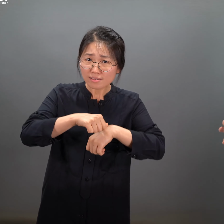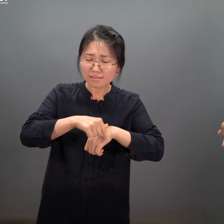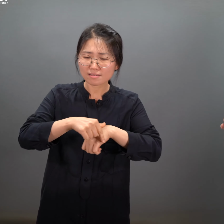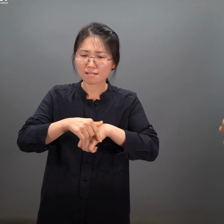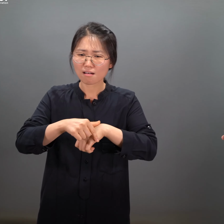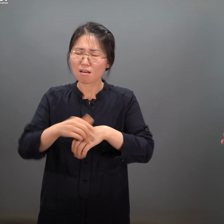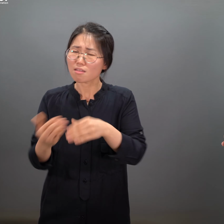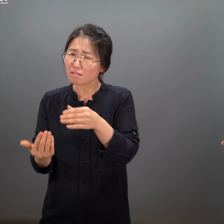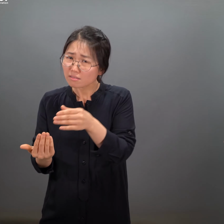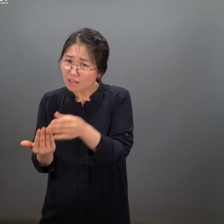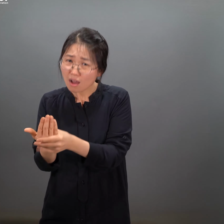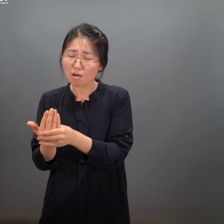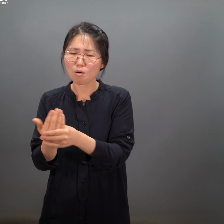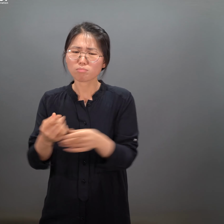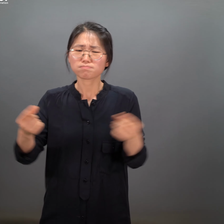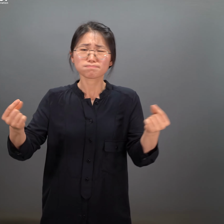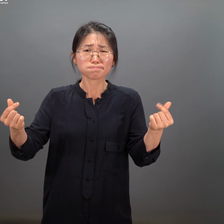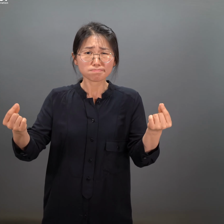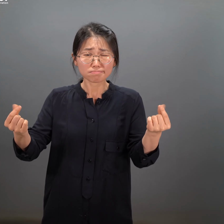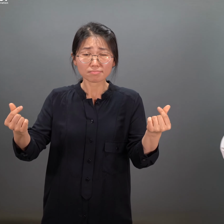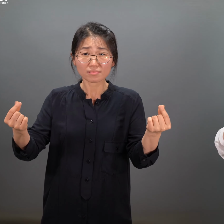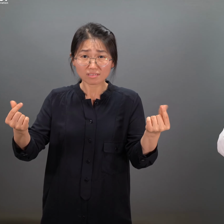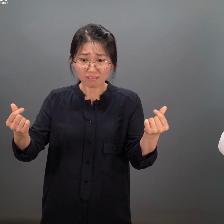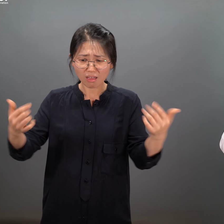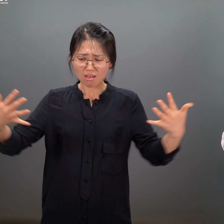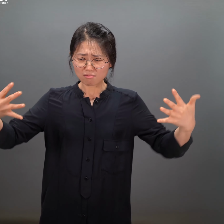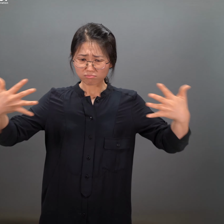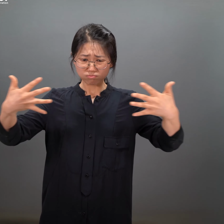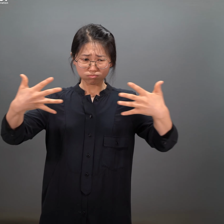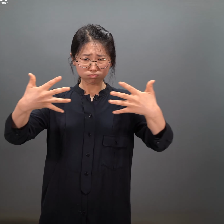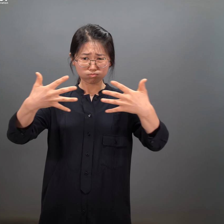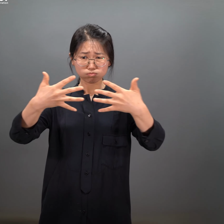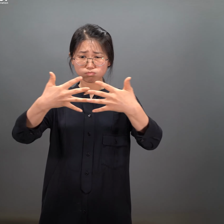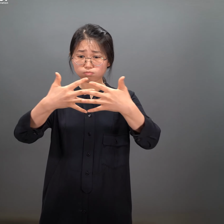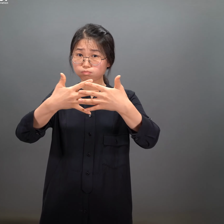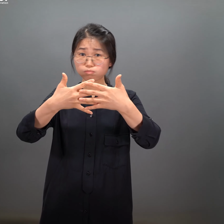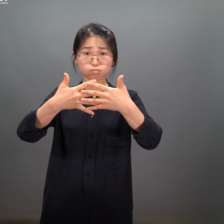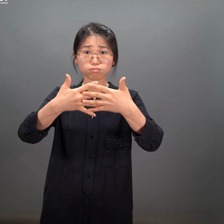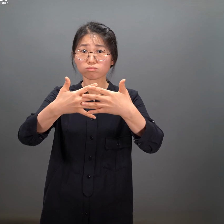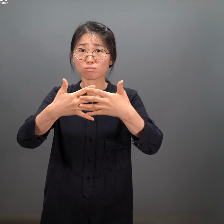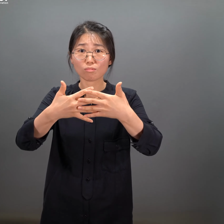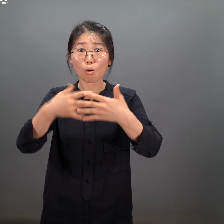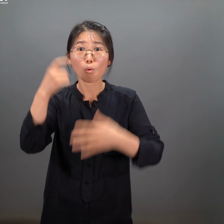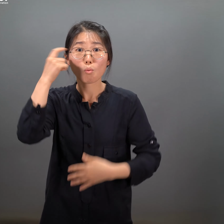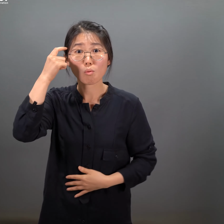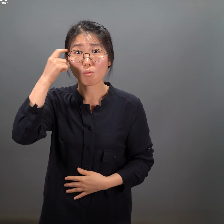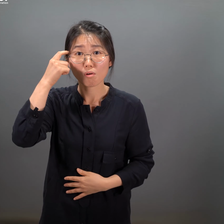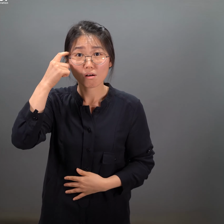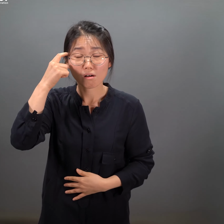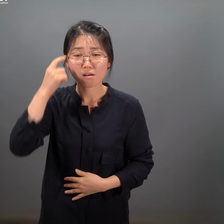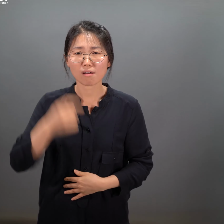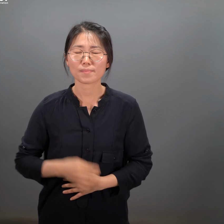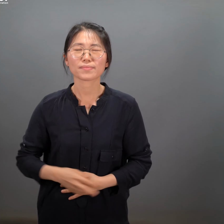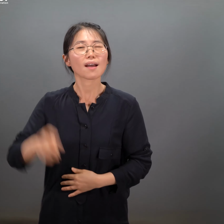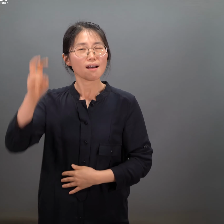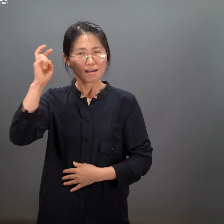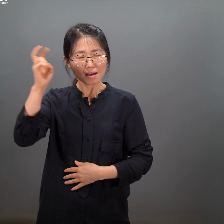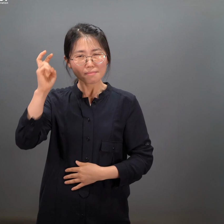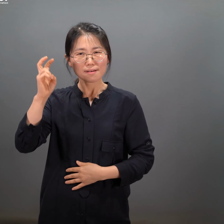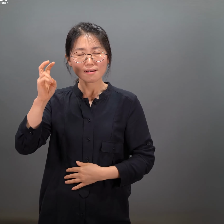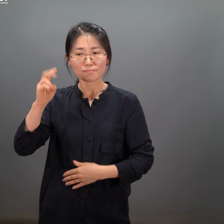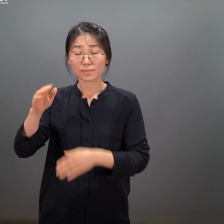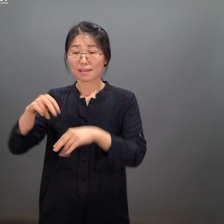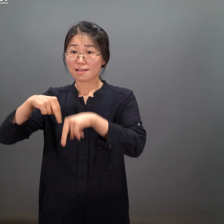그러니까 여호수아서의 뒷부분과 사사기서의 앞부분을 서로 겹쳐지게 기록했을까요? 아마 이 두 개의